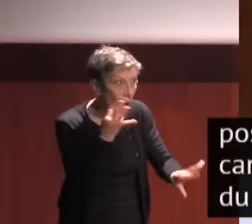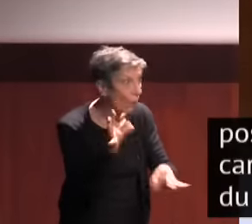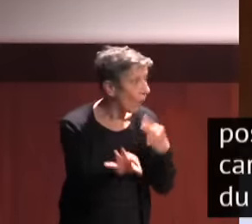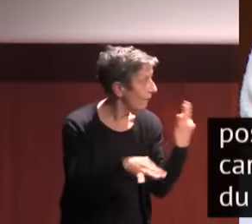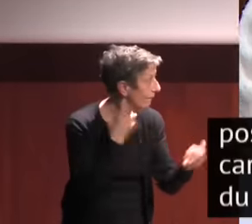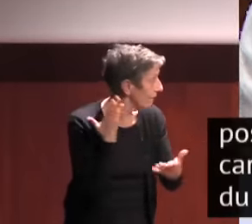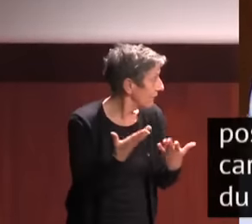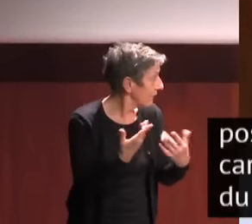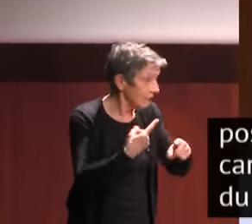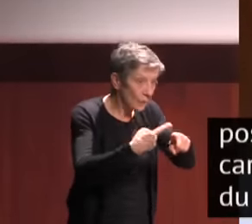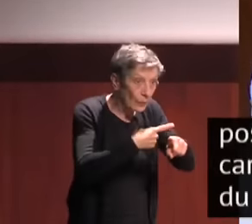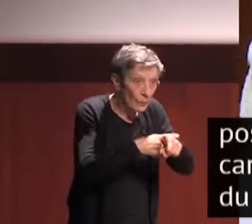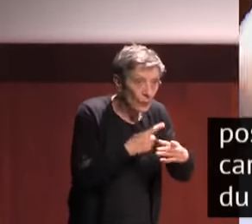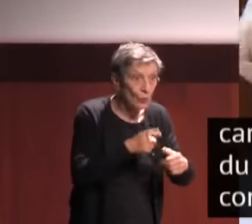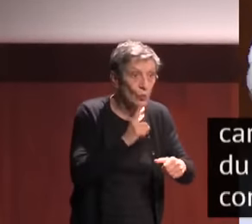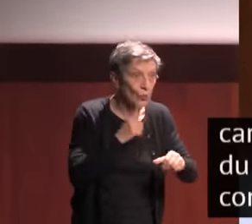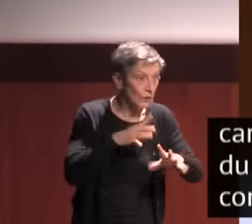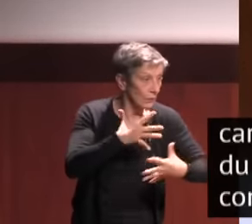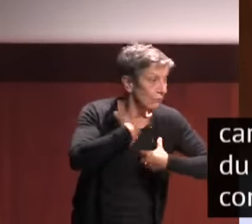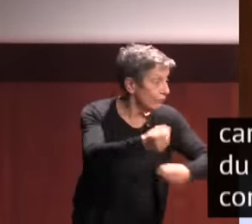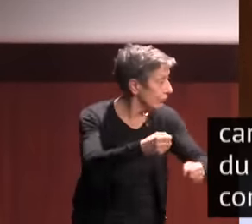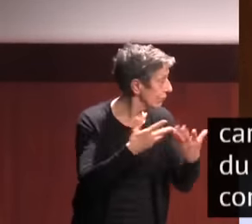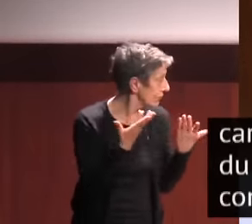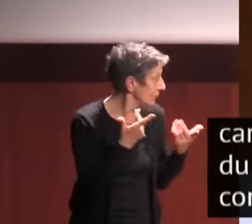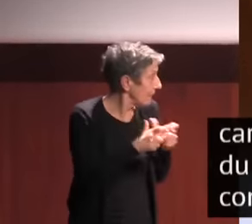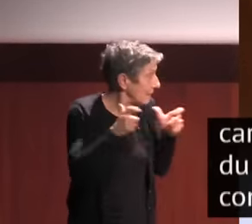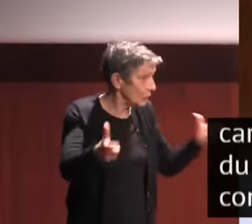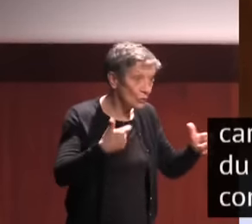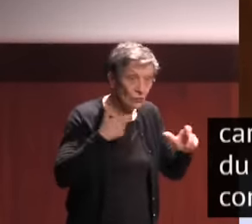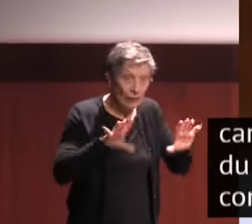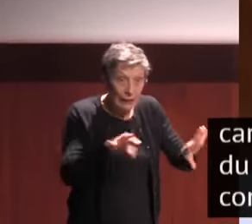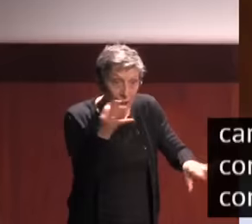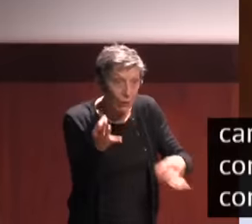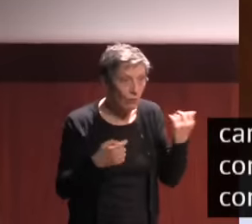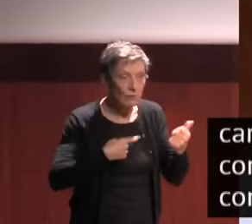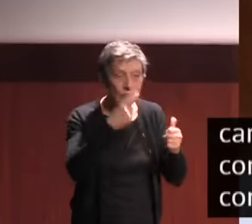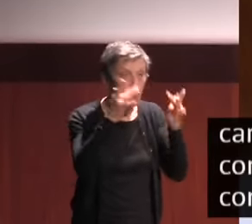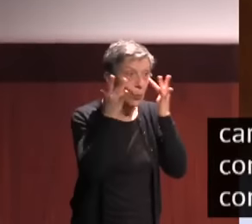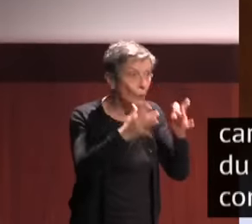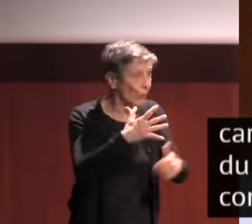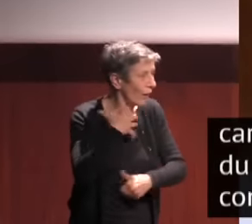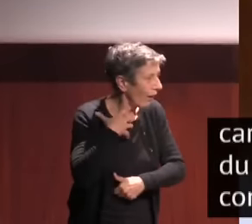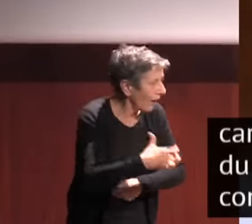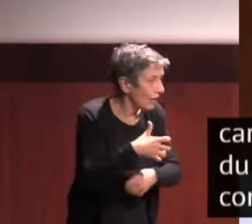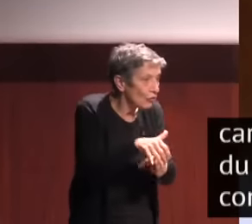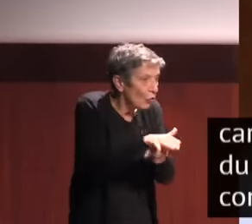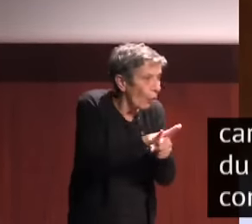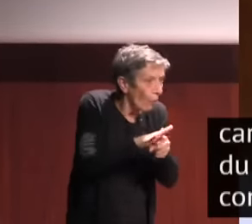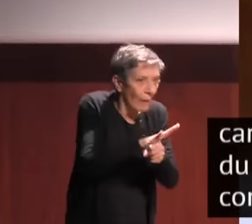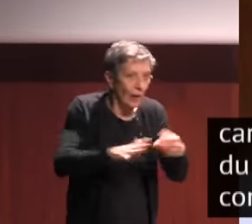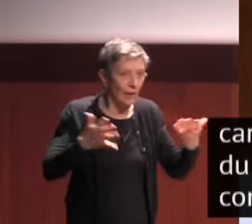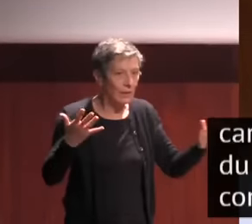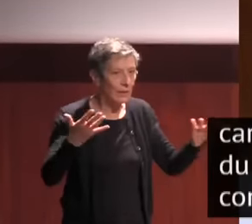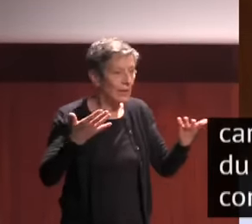travail ici, enfin à l'Institut. Donc, et je trouve que c'est une culture tellement riche, tellement complète, tellement